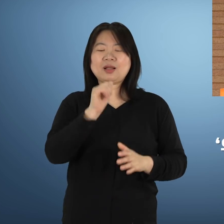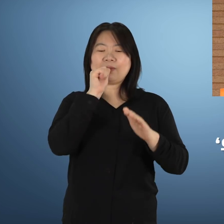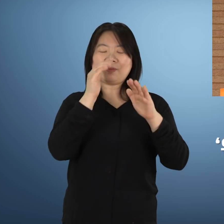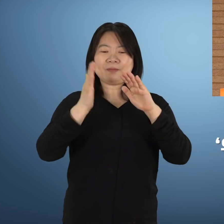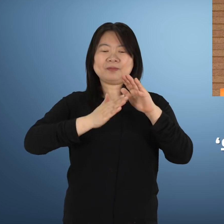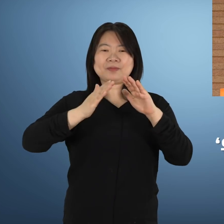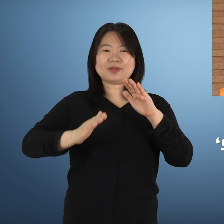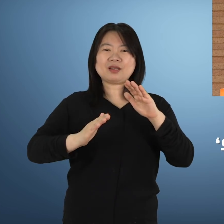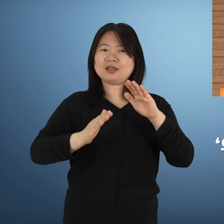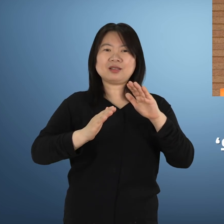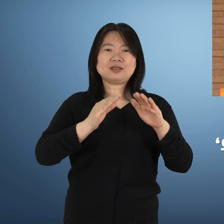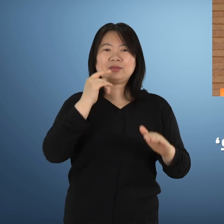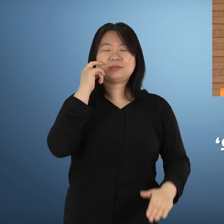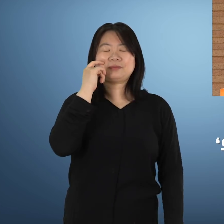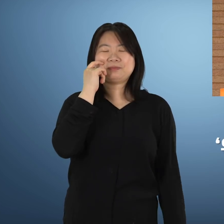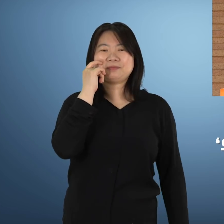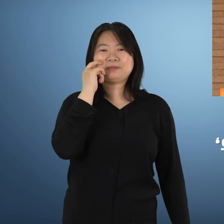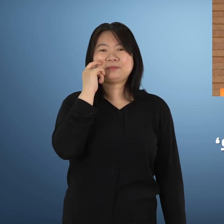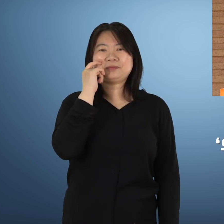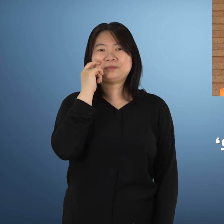절대 그럴 수 없어요.